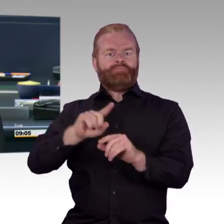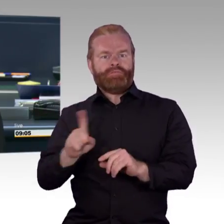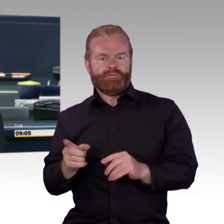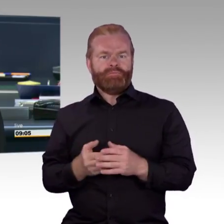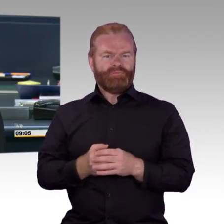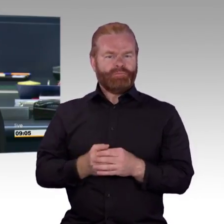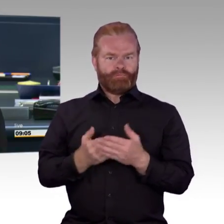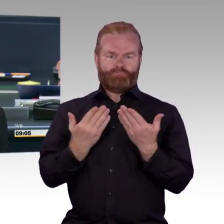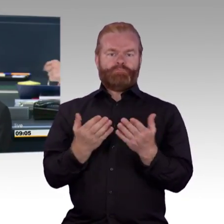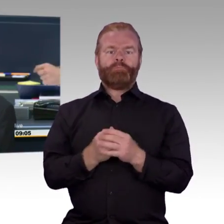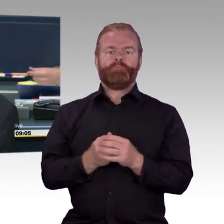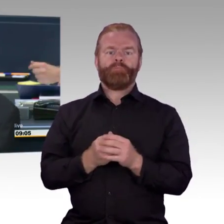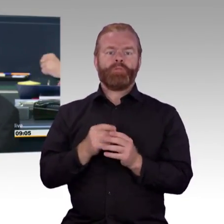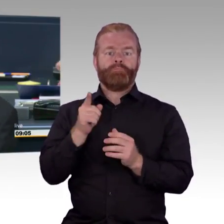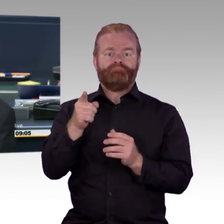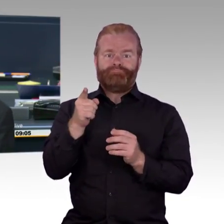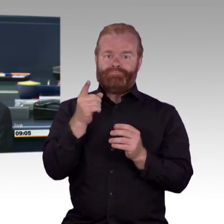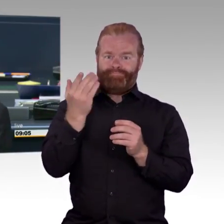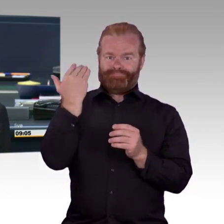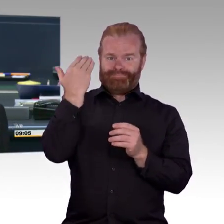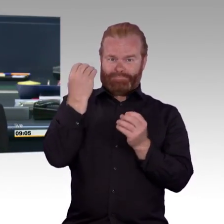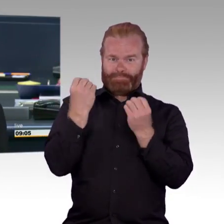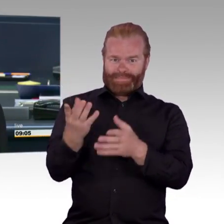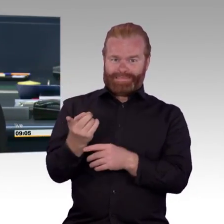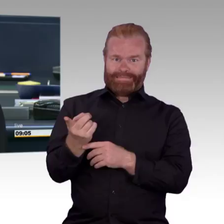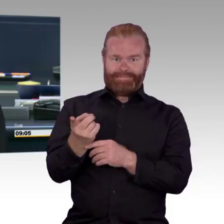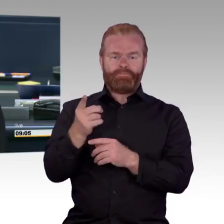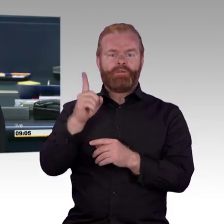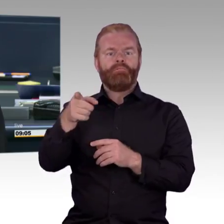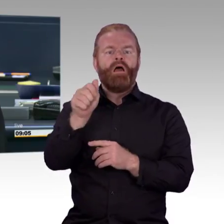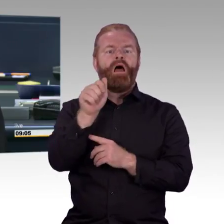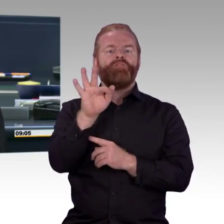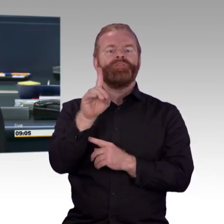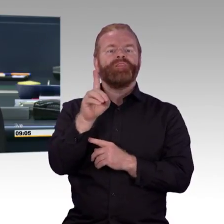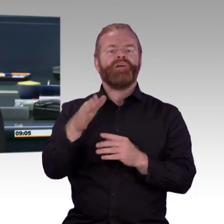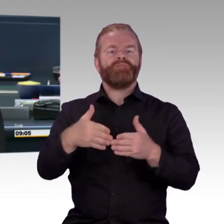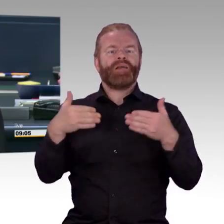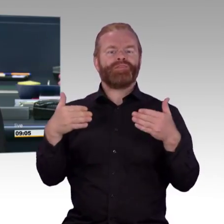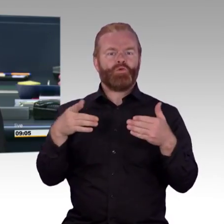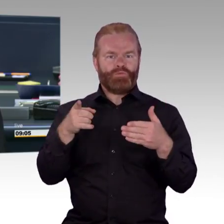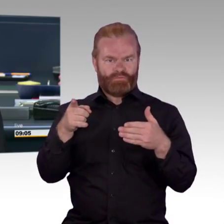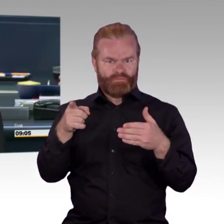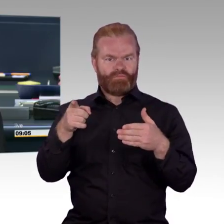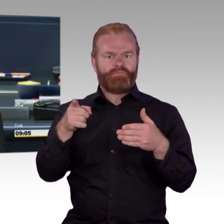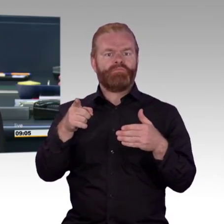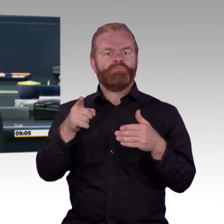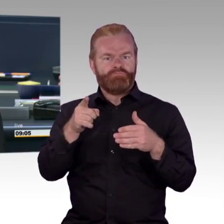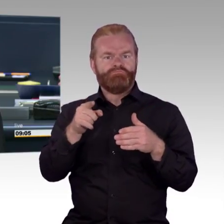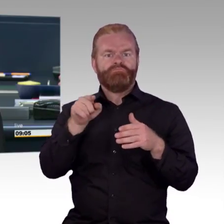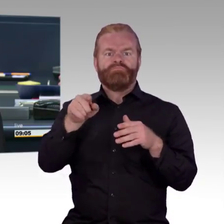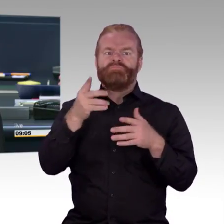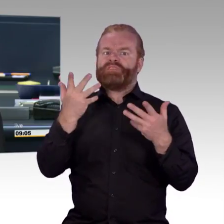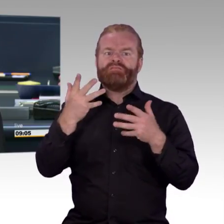Netzwerk, in deren Impressum die Kollegin Dr. Weidel und der Kollege Dr. Gauland aufgeführt werden, ein Video des